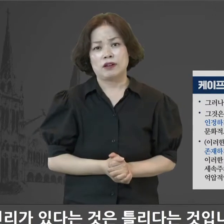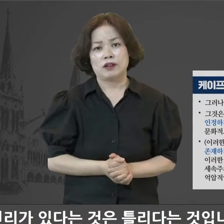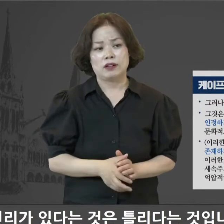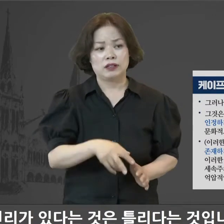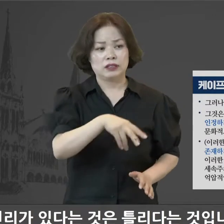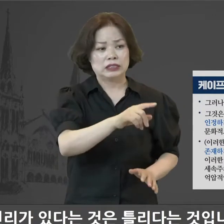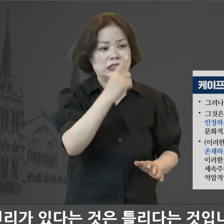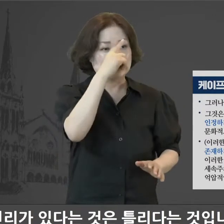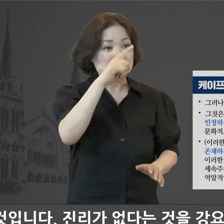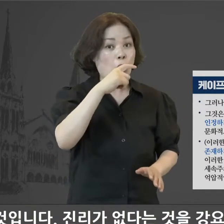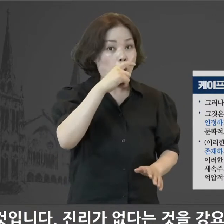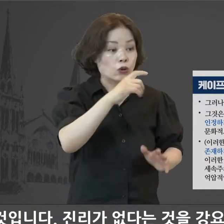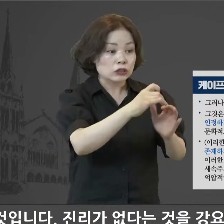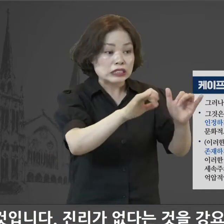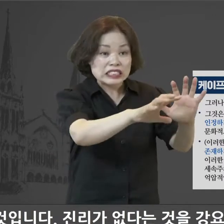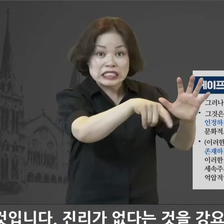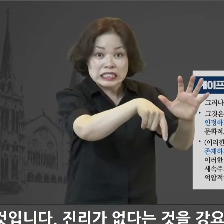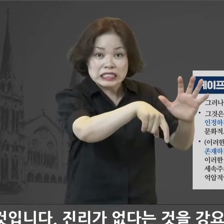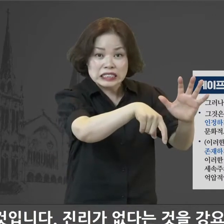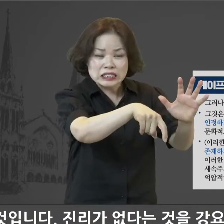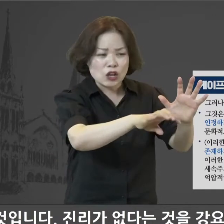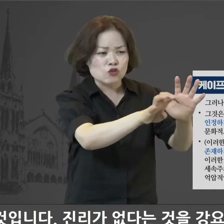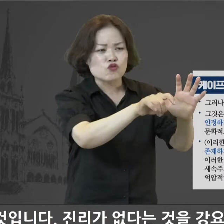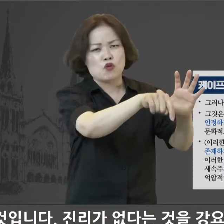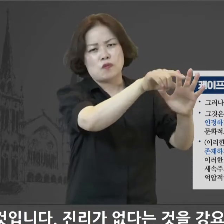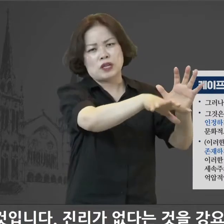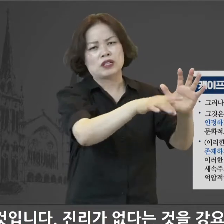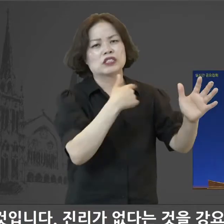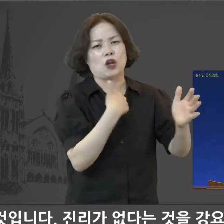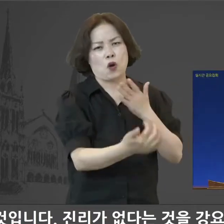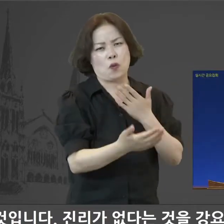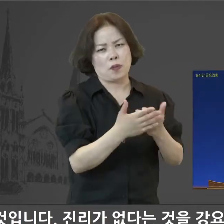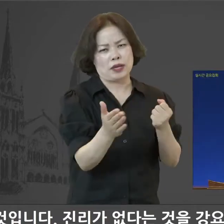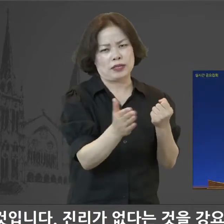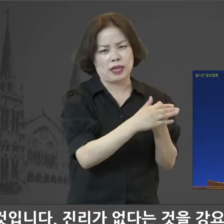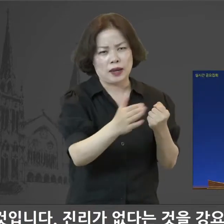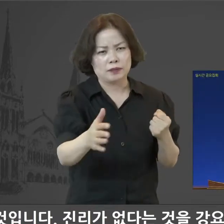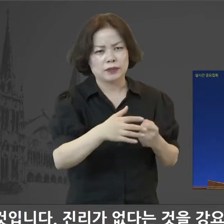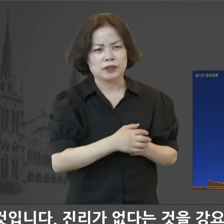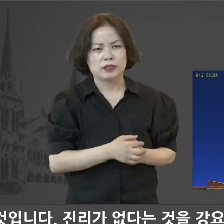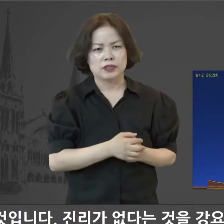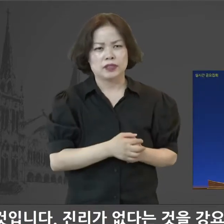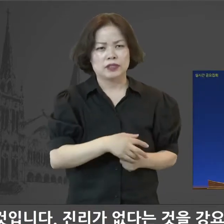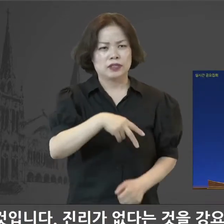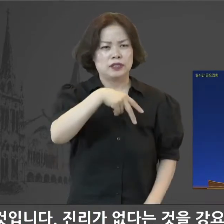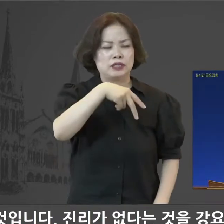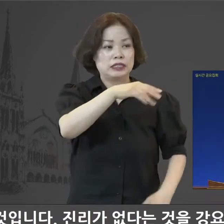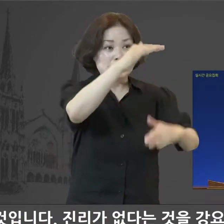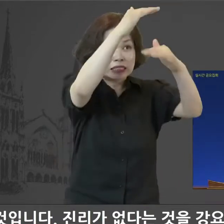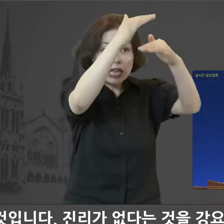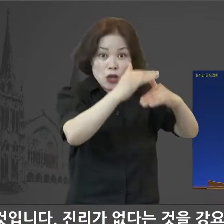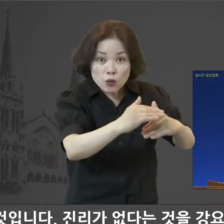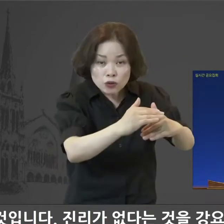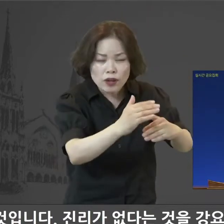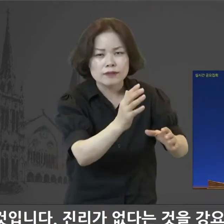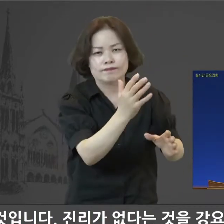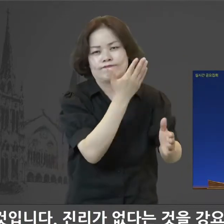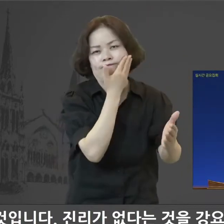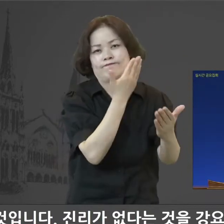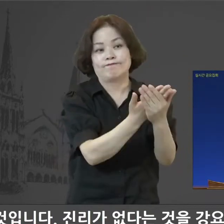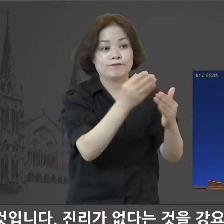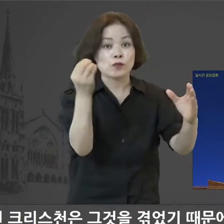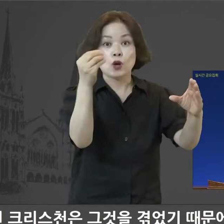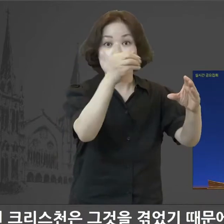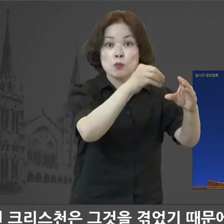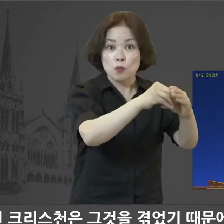서구권의 크리스찬들은 그걸 직접 겪었기 때문에 저 케이프타운 서약의 내용에 그게 핵심적인 것들이 들어가고,